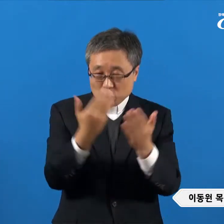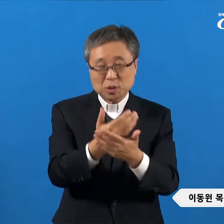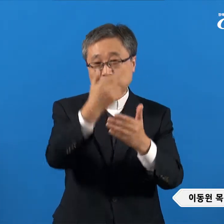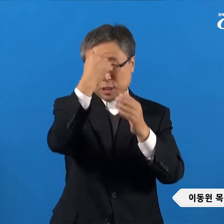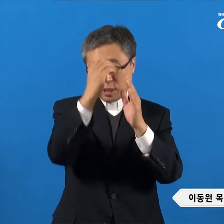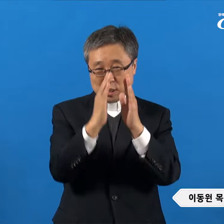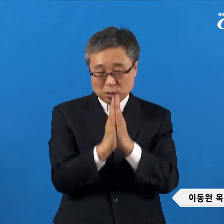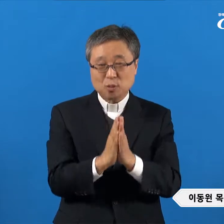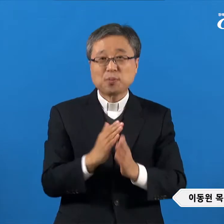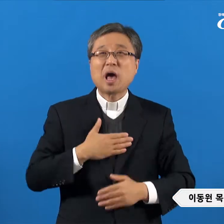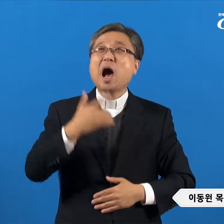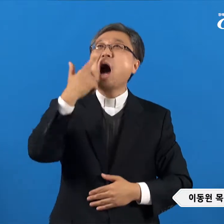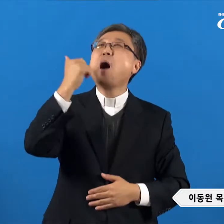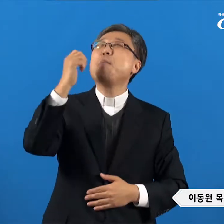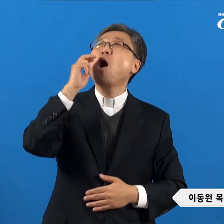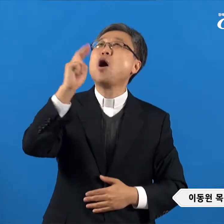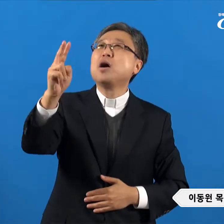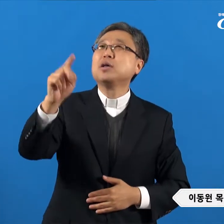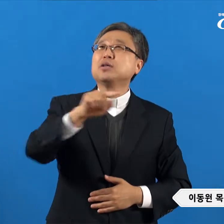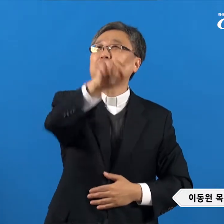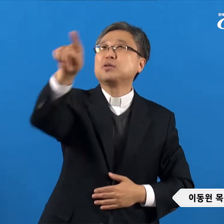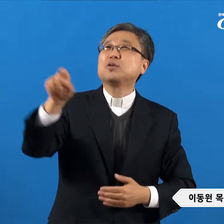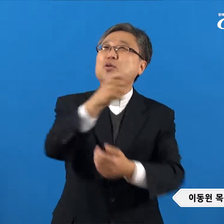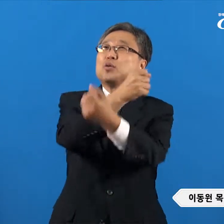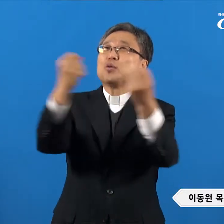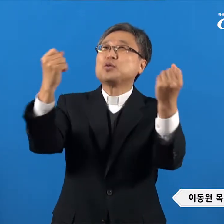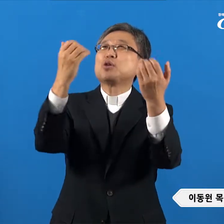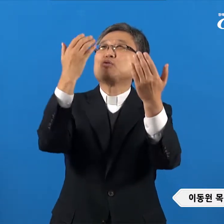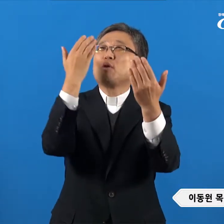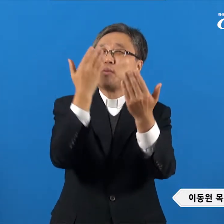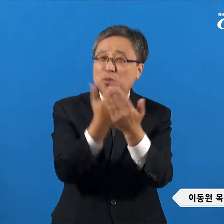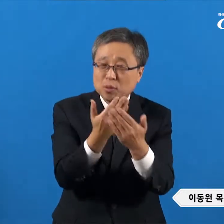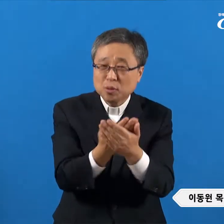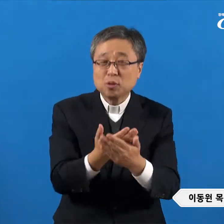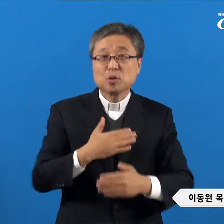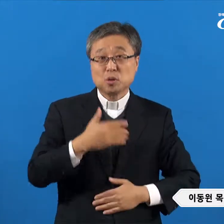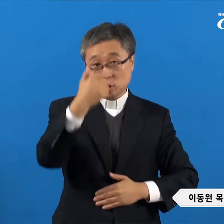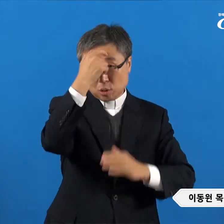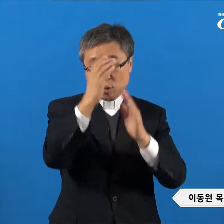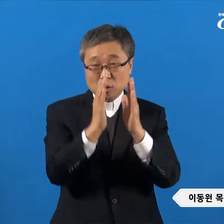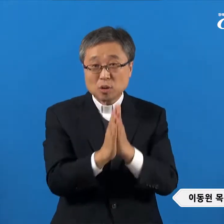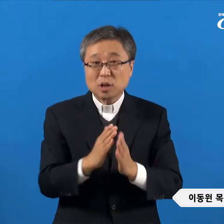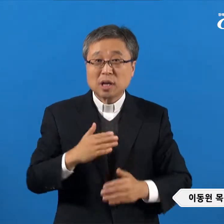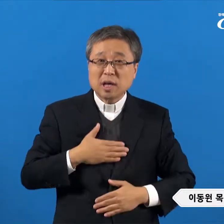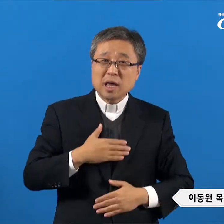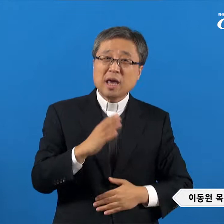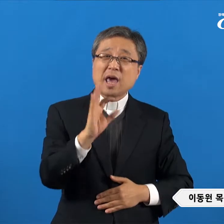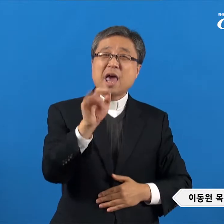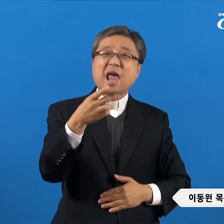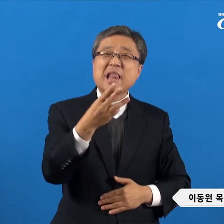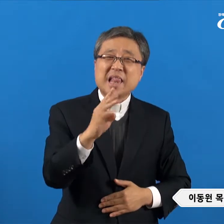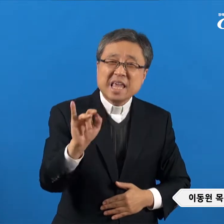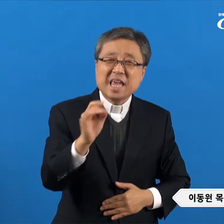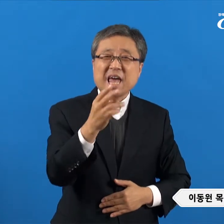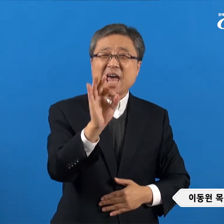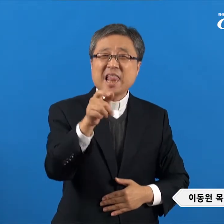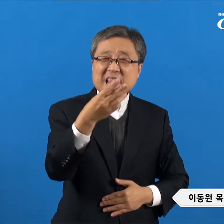3번은 기도입니다. 아버지요, 저들을 용서해 주십시오. 기도죠. 엘리 엘리 라마 사박다니, 내